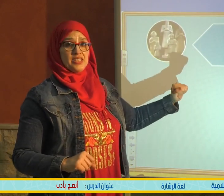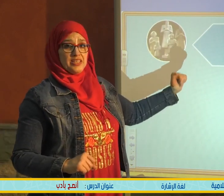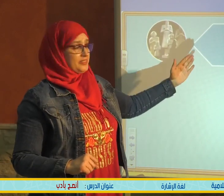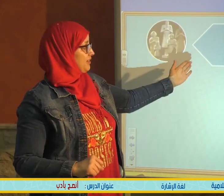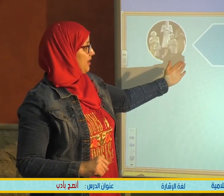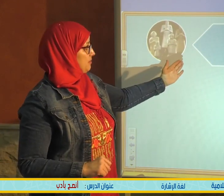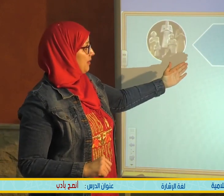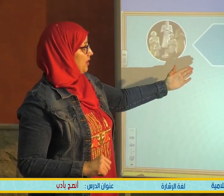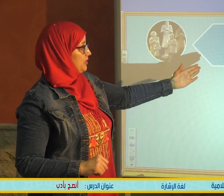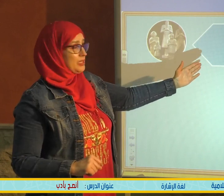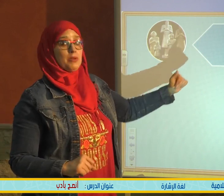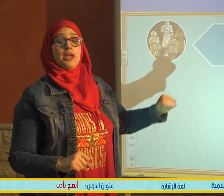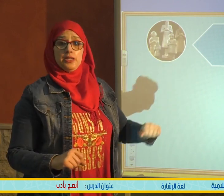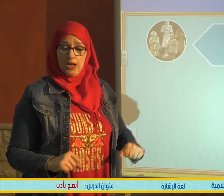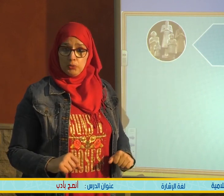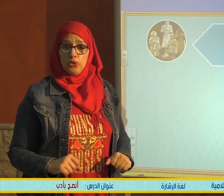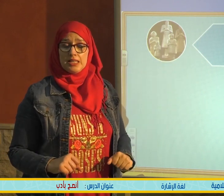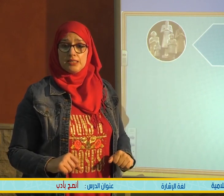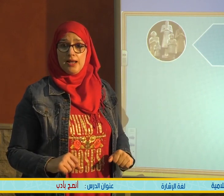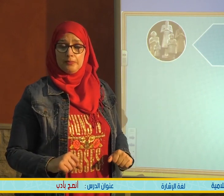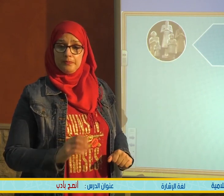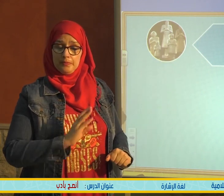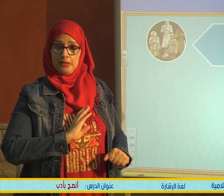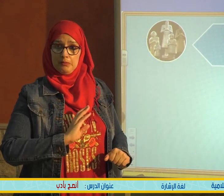سيدنا إبراهيم يعبد الأصنام،